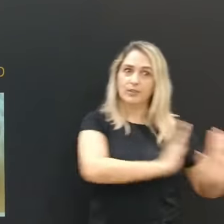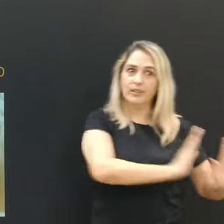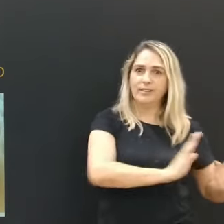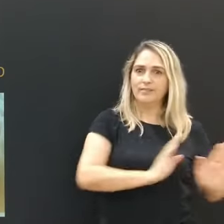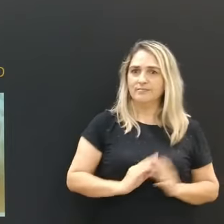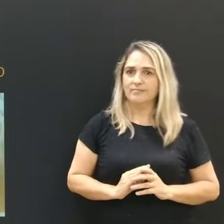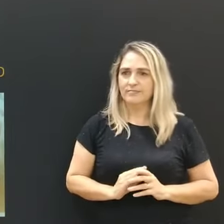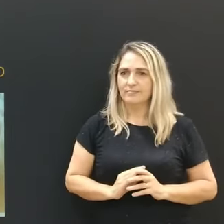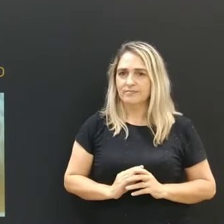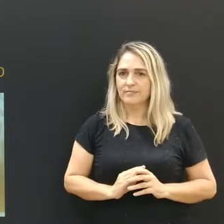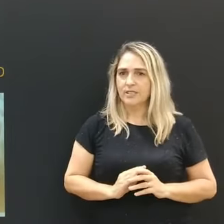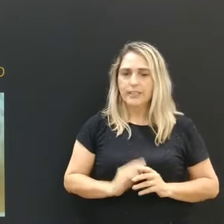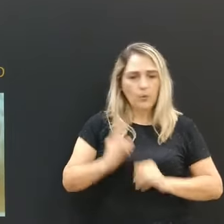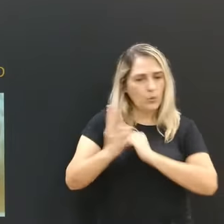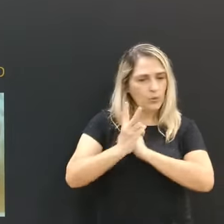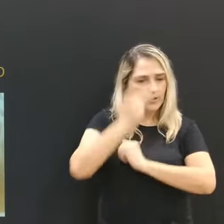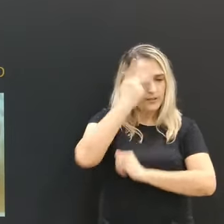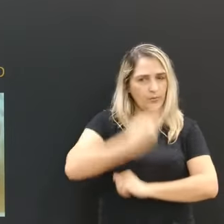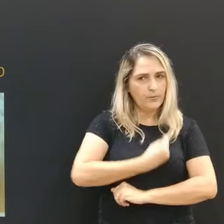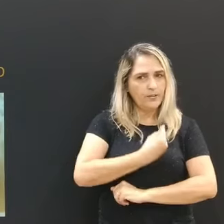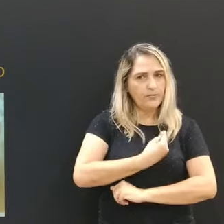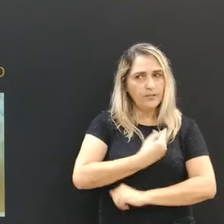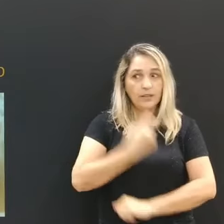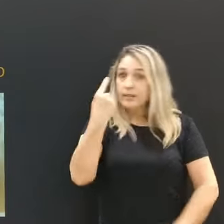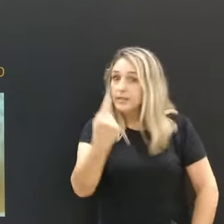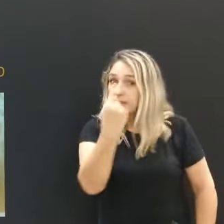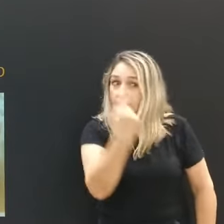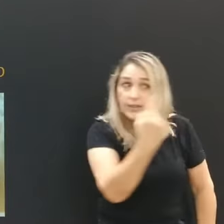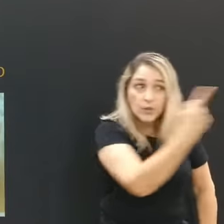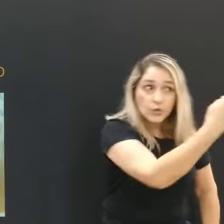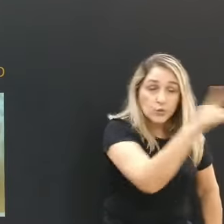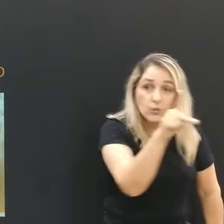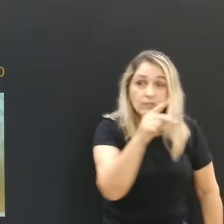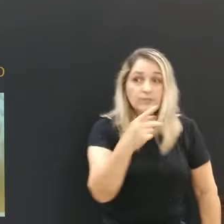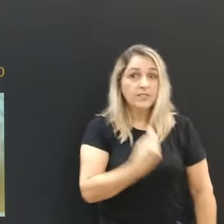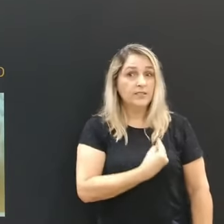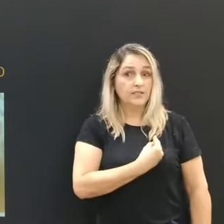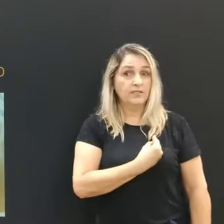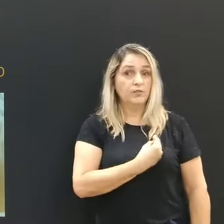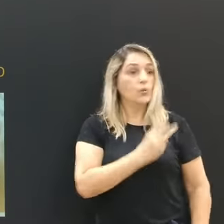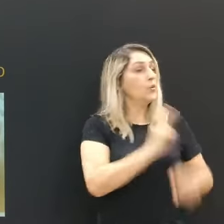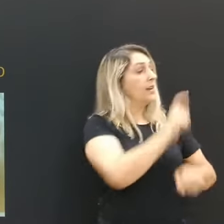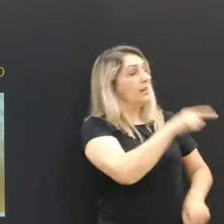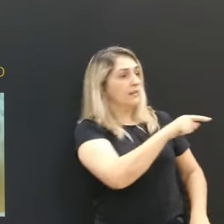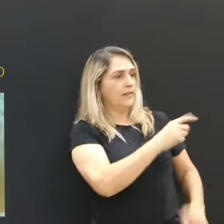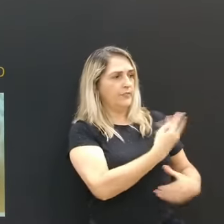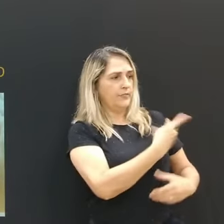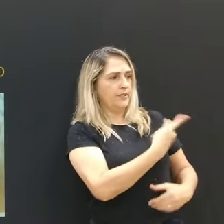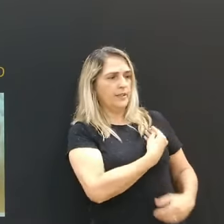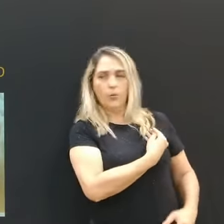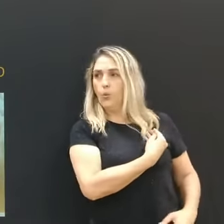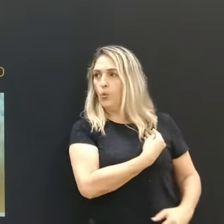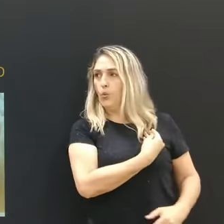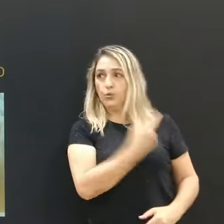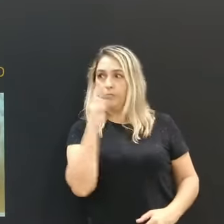opa, isso não. E olhar para o alto e falar, Senhor, são as tuas coisas que eu desejo. Então, precisamos cuidar